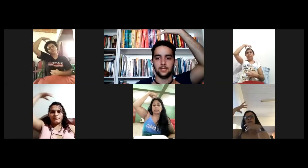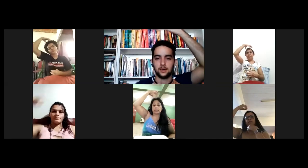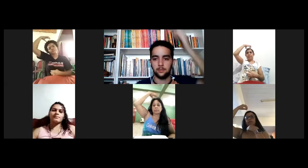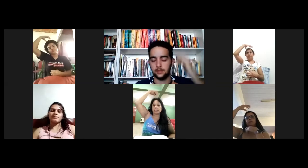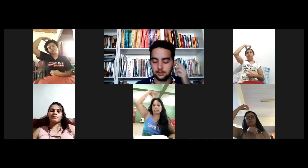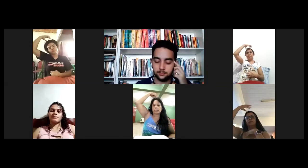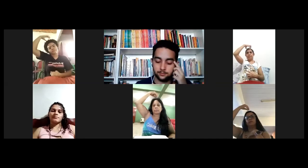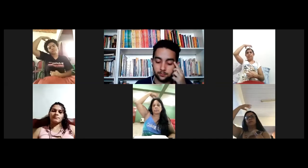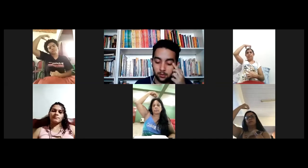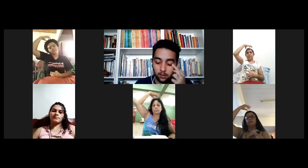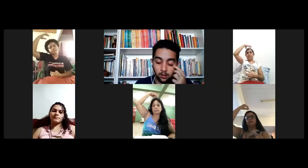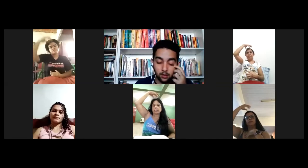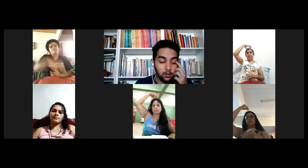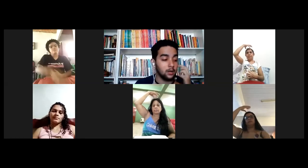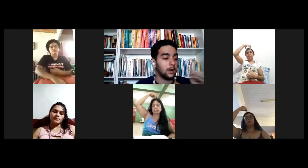Barriga e cabeça.